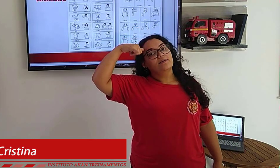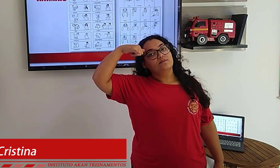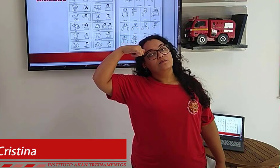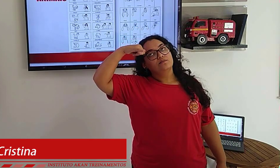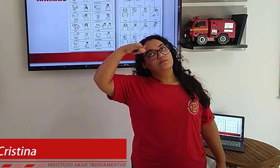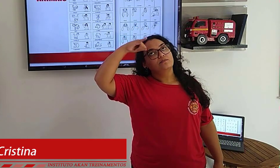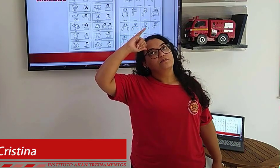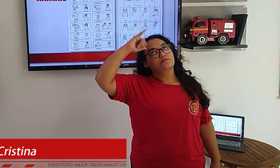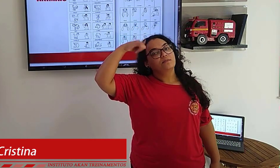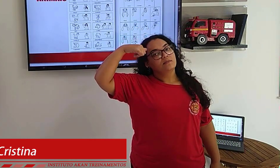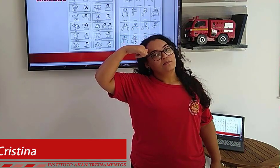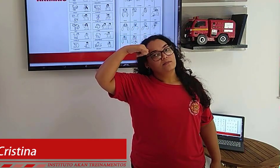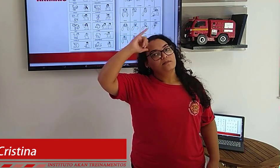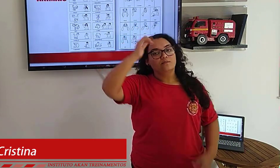Vaca.